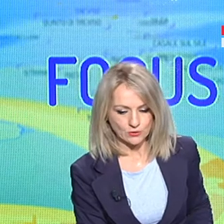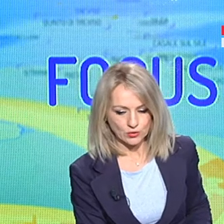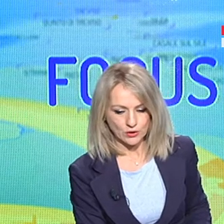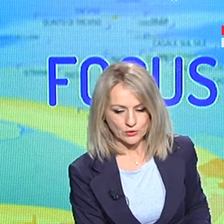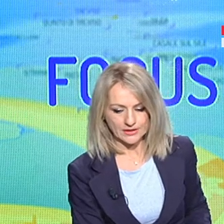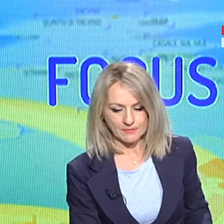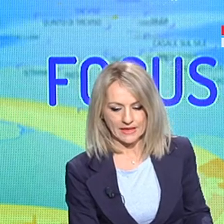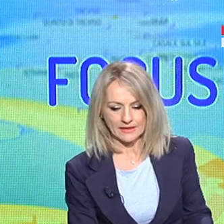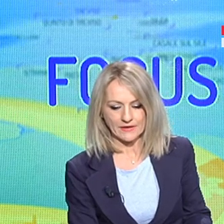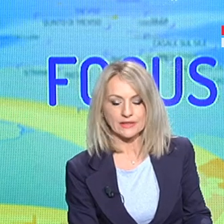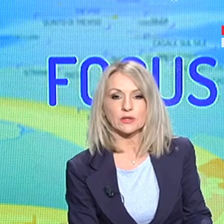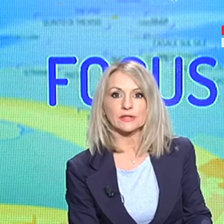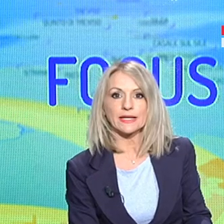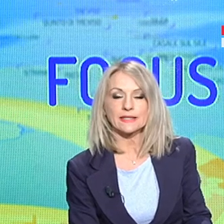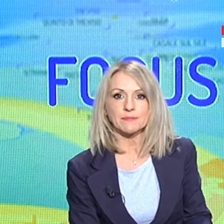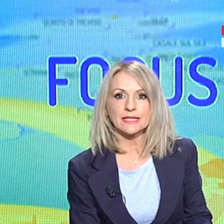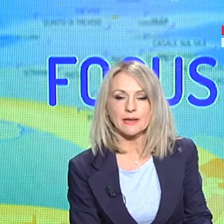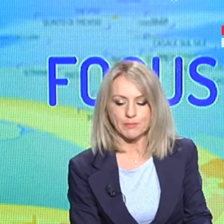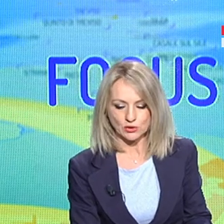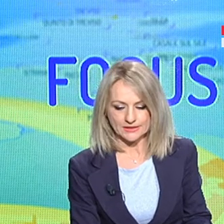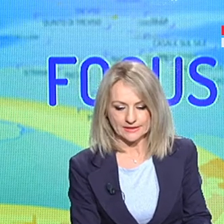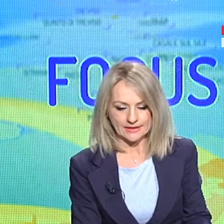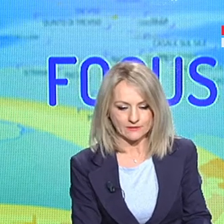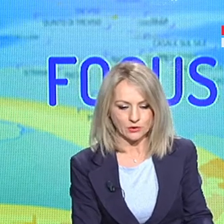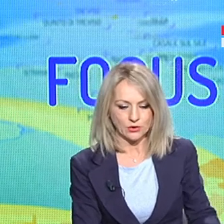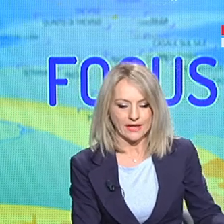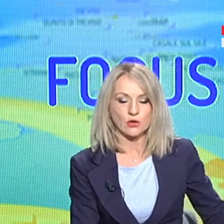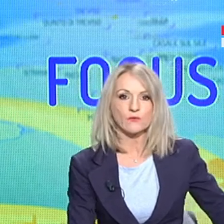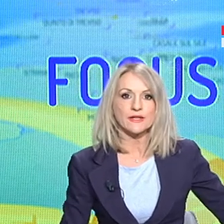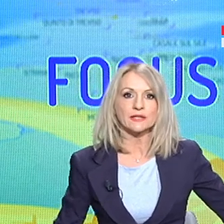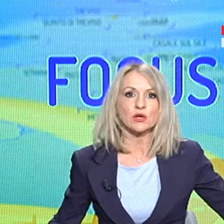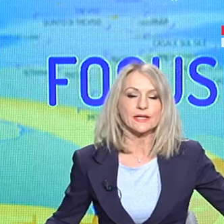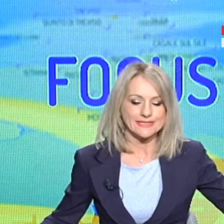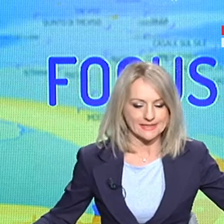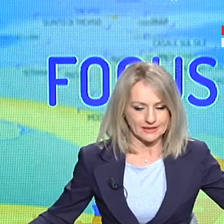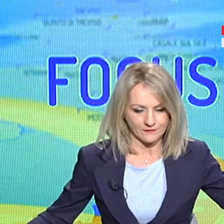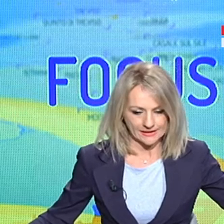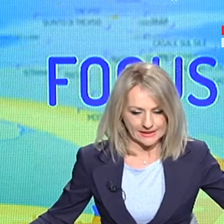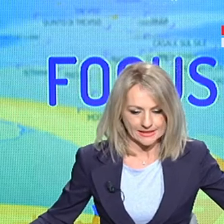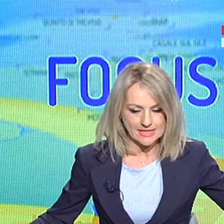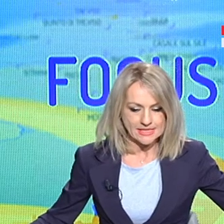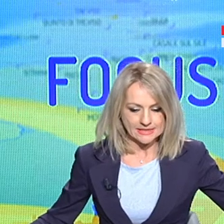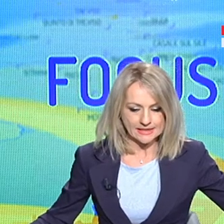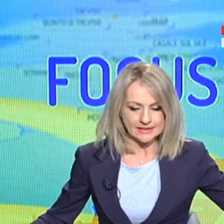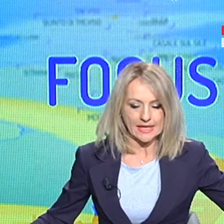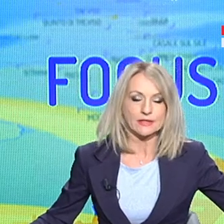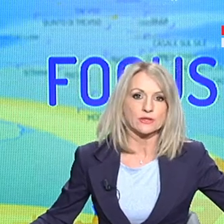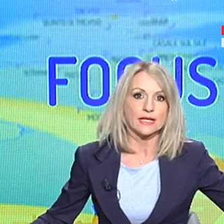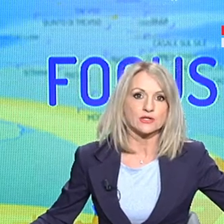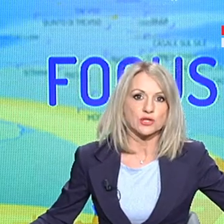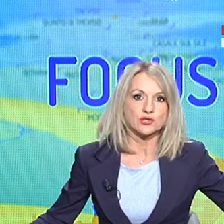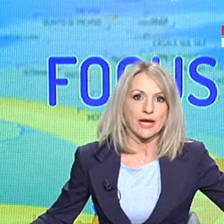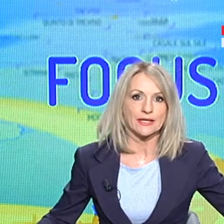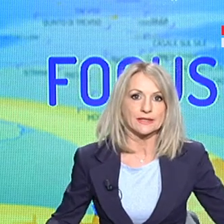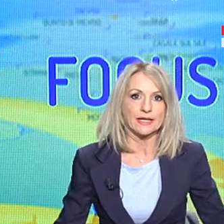licenziamenti a luglio costerebbe al Veneto 30.000 posti di lavoro, ne è convinto Cristian Ferrari, segretario